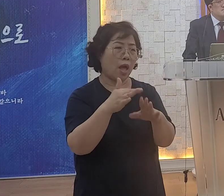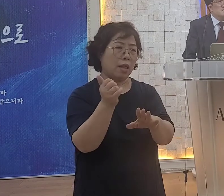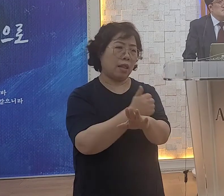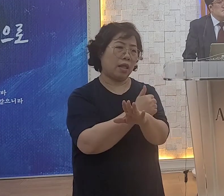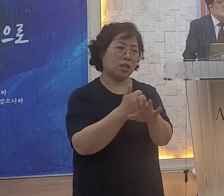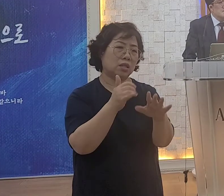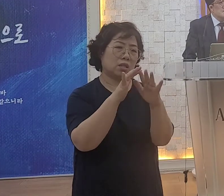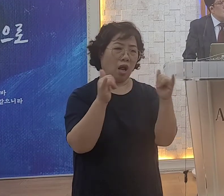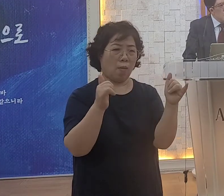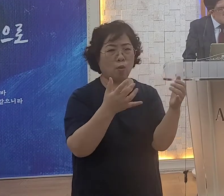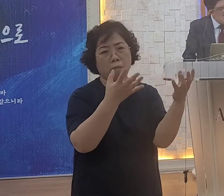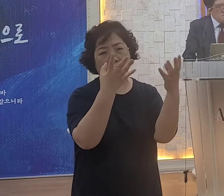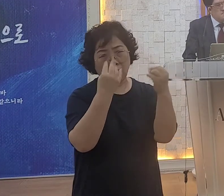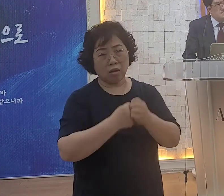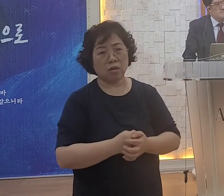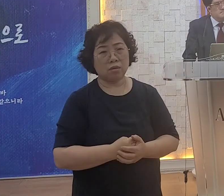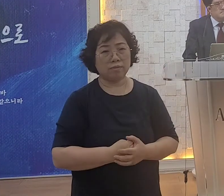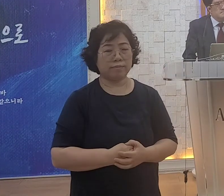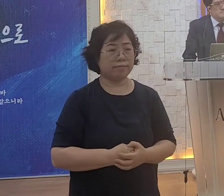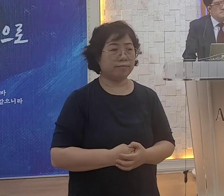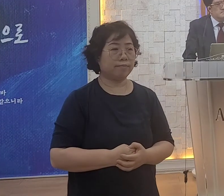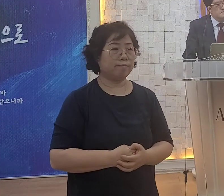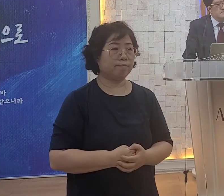존재하냐? 존재하죠.